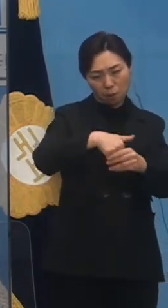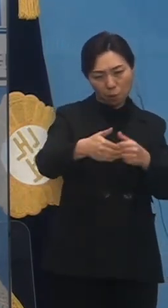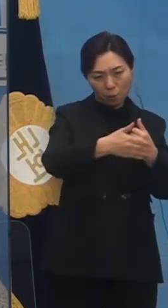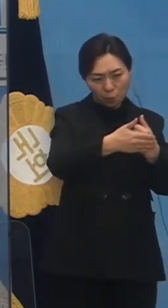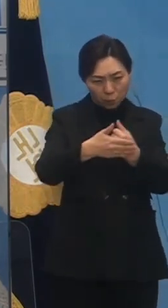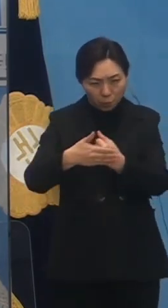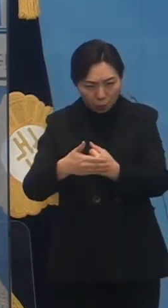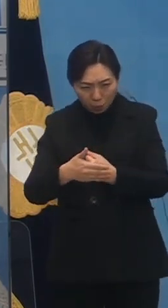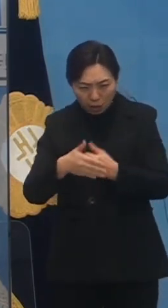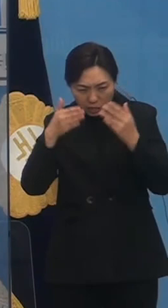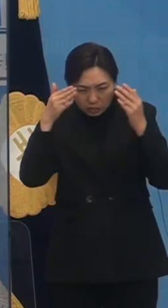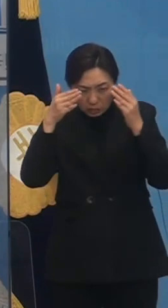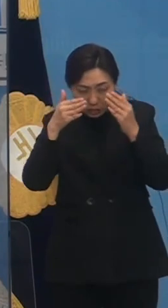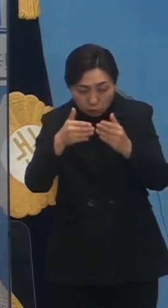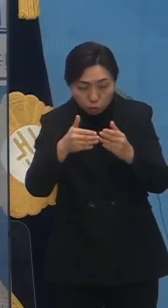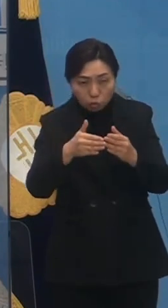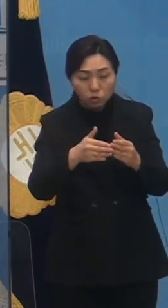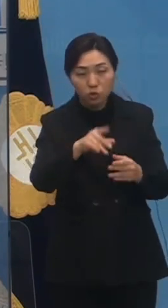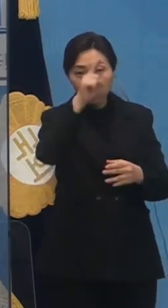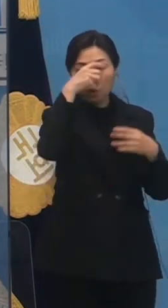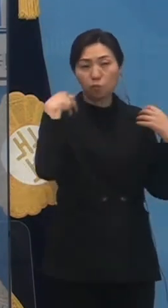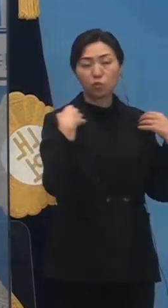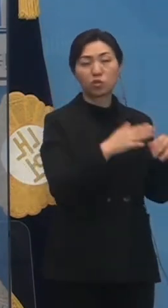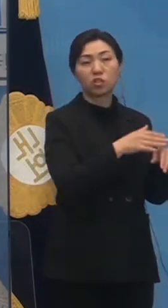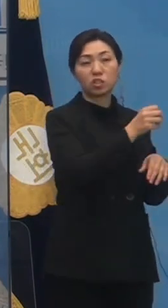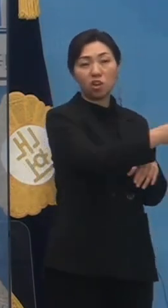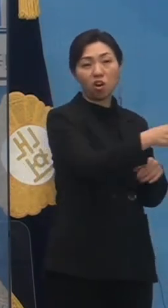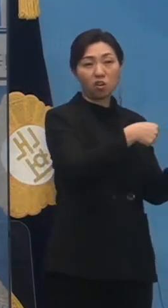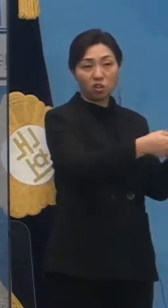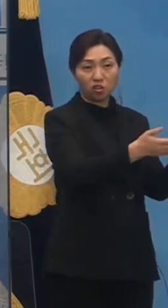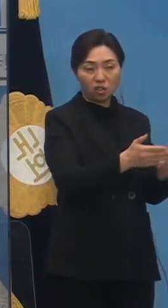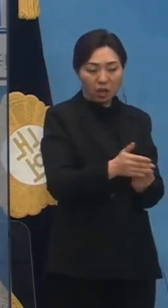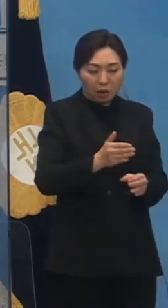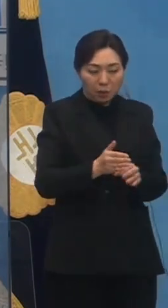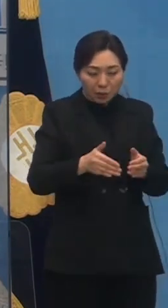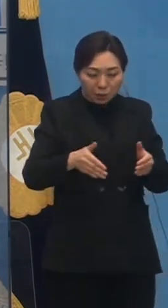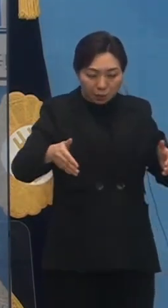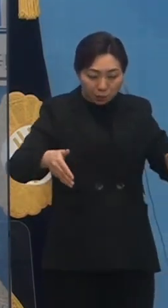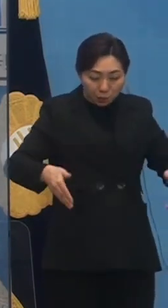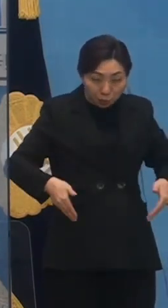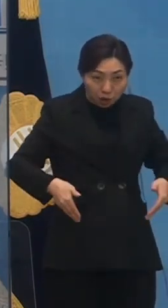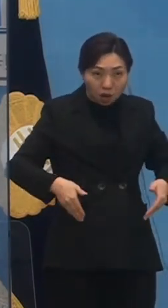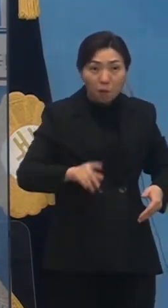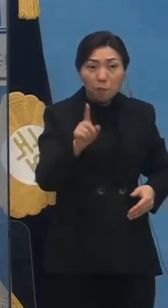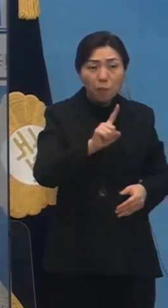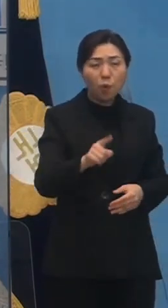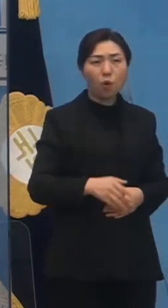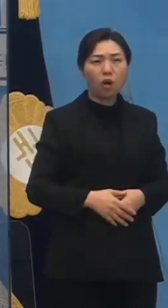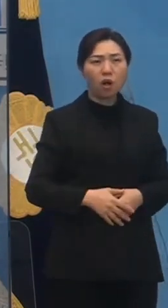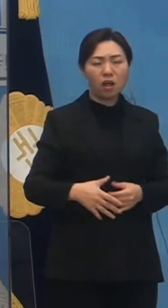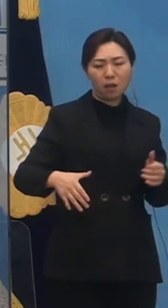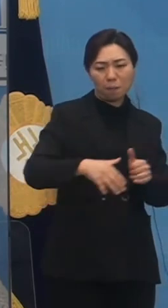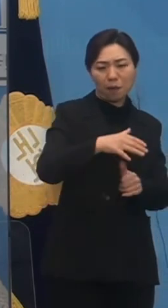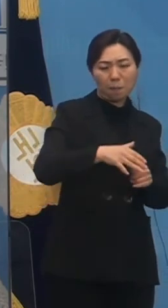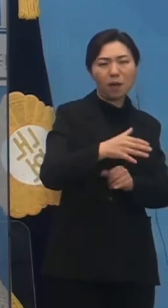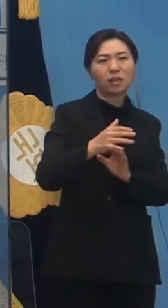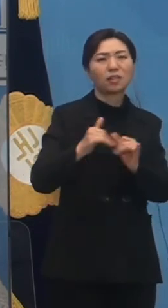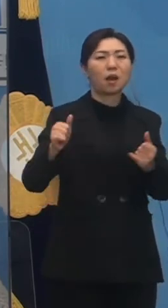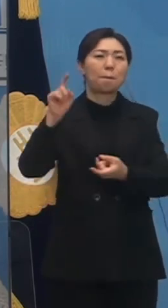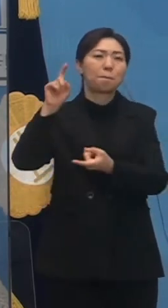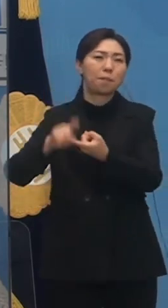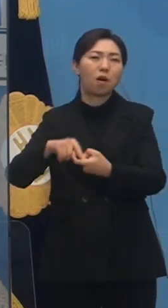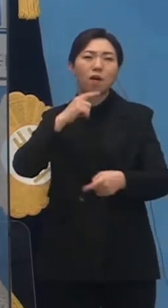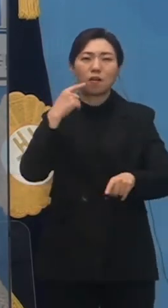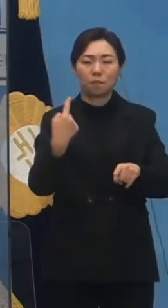정부 여당의 침묵은 중립은 결국 괴롭히는 사람 편에 서는 것입니다. 지난 2년간